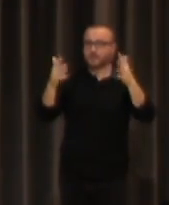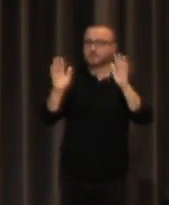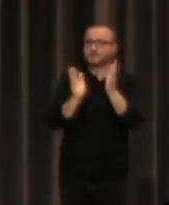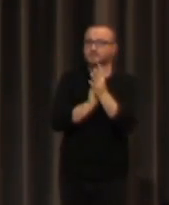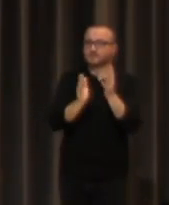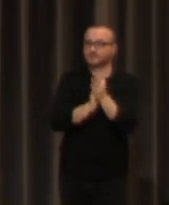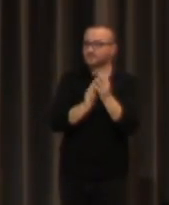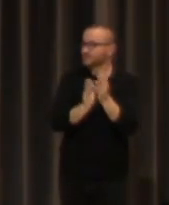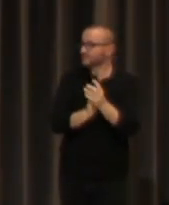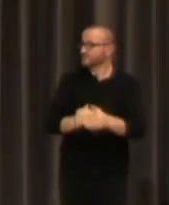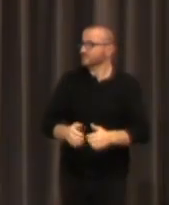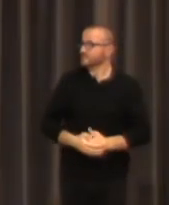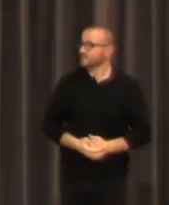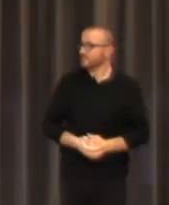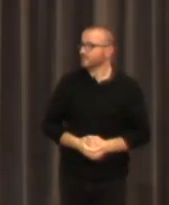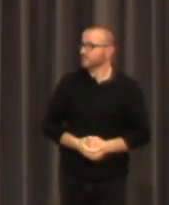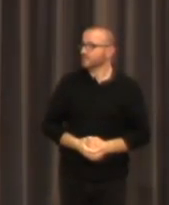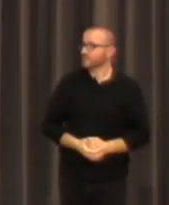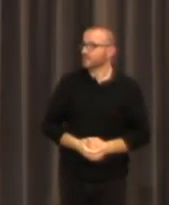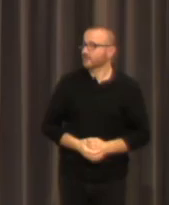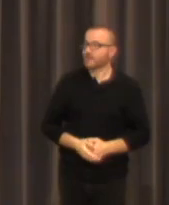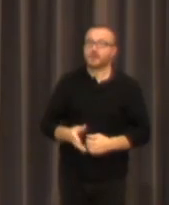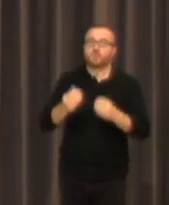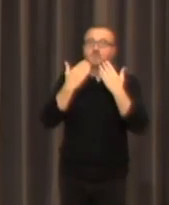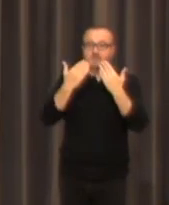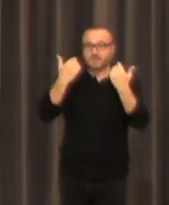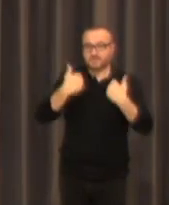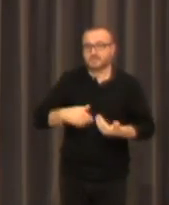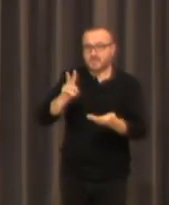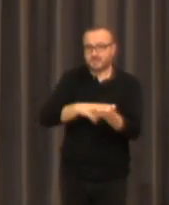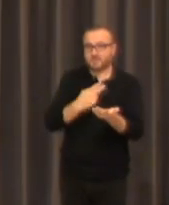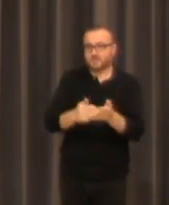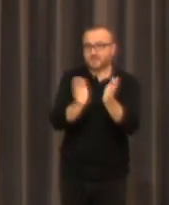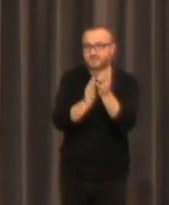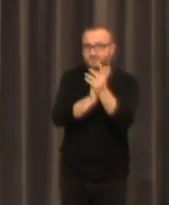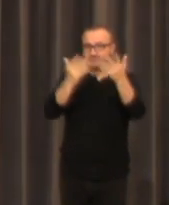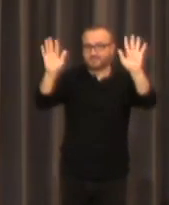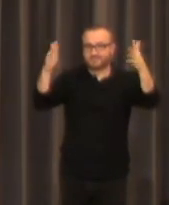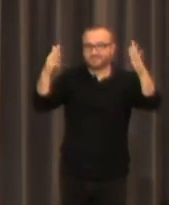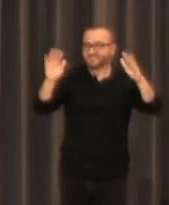I moltes gràcies també a l'intèrpret. Un aplaudiment.